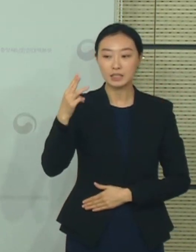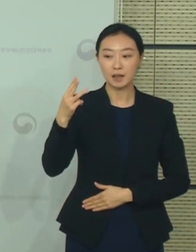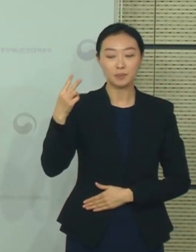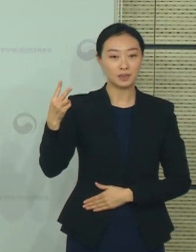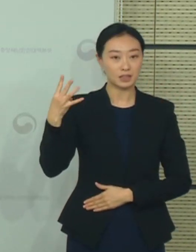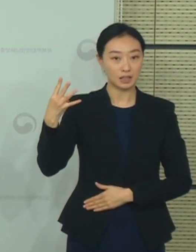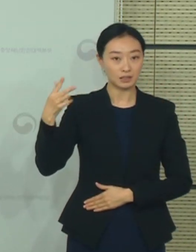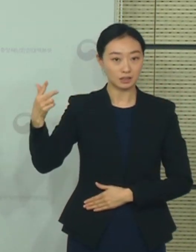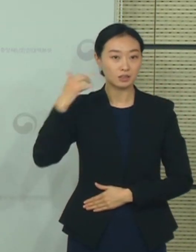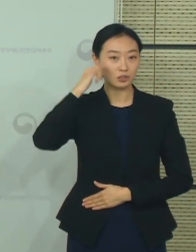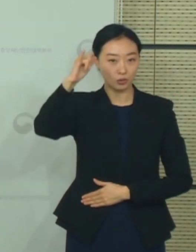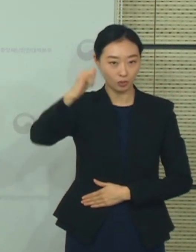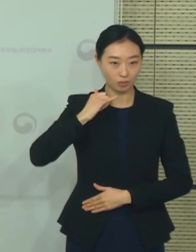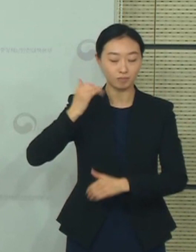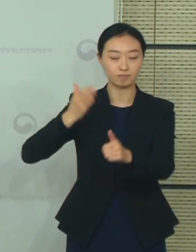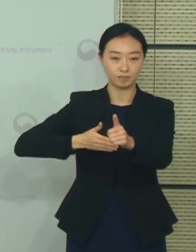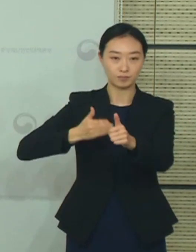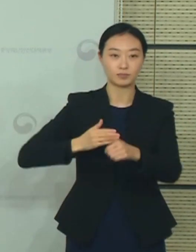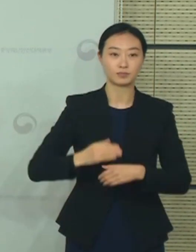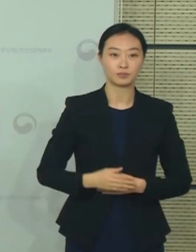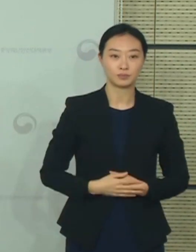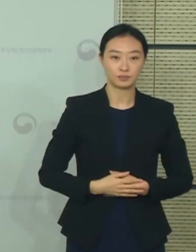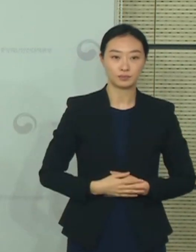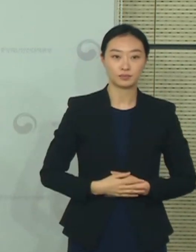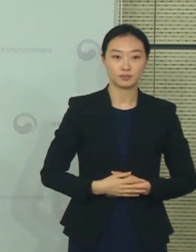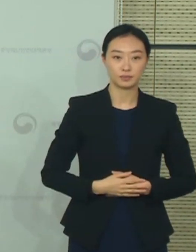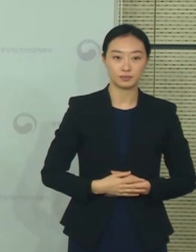044-202-3247로 연락 주시기 바랍니다.